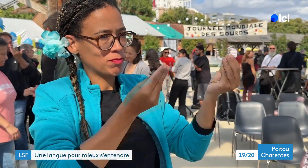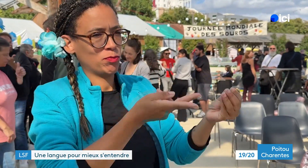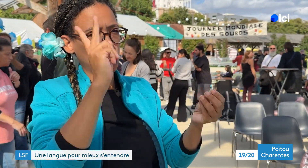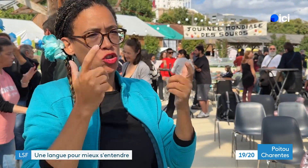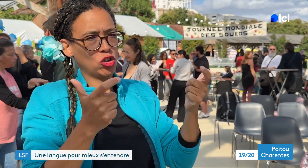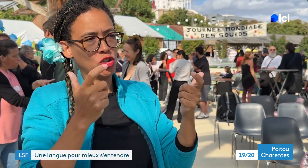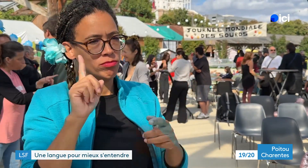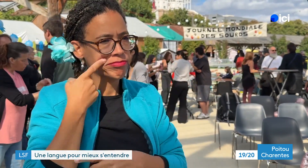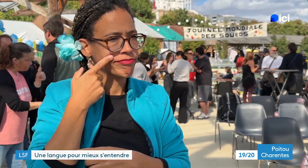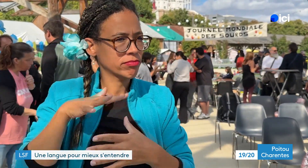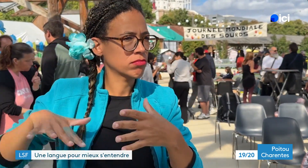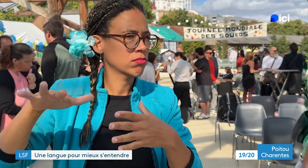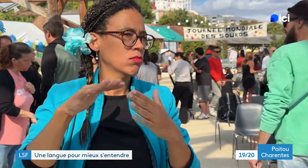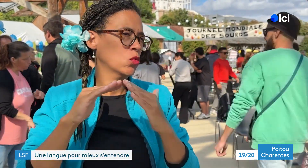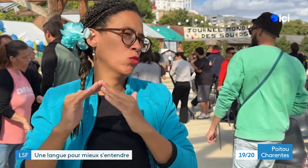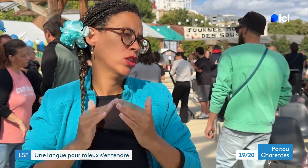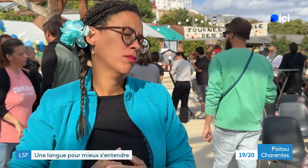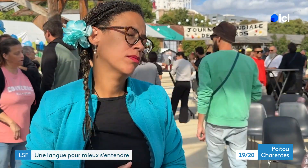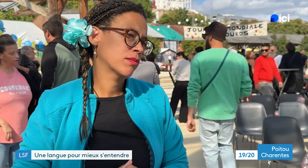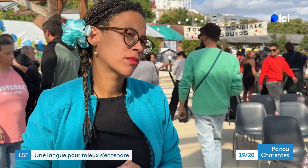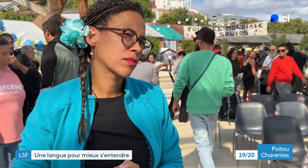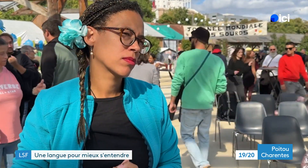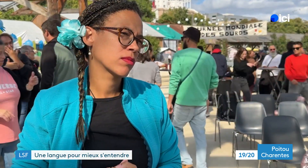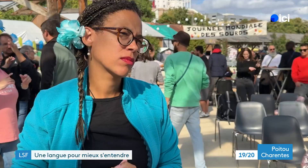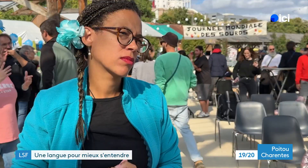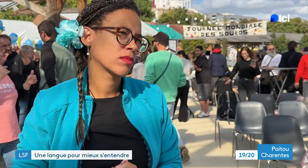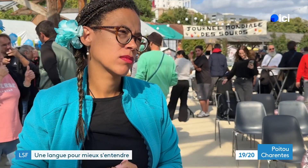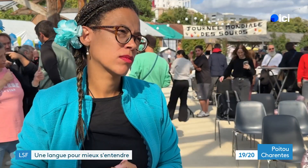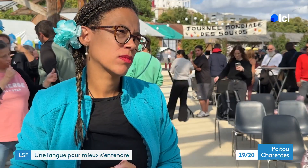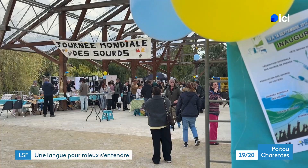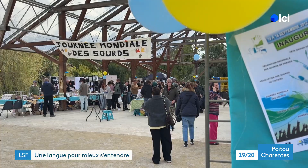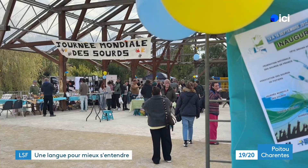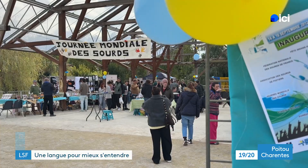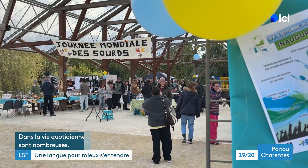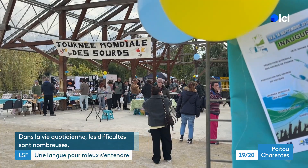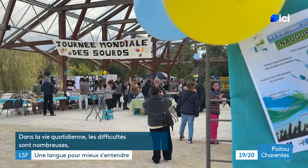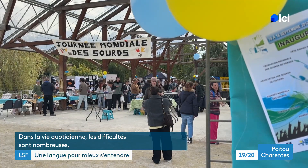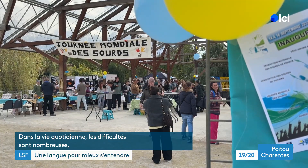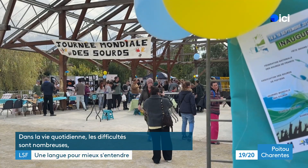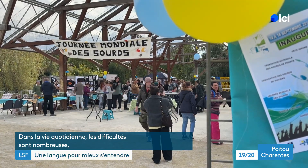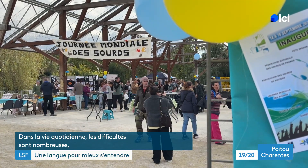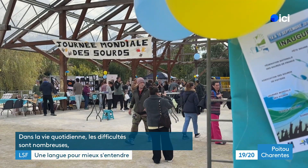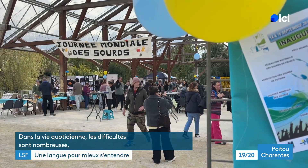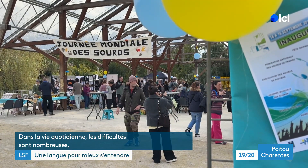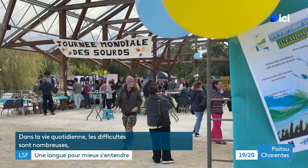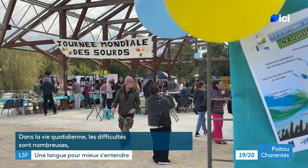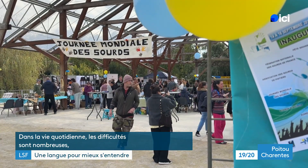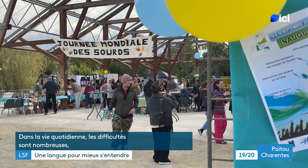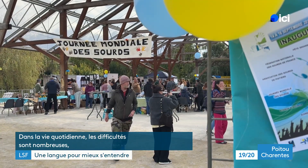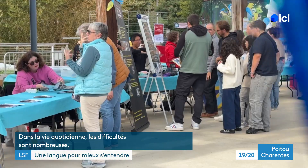les JMS servent aussi à permettre à ces familles d'avoir l'information en amont. Dans la vie quotidienne, les difficultés sont nombreuses,